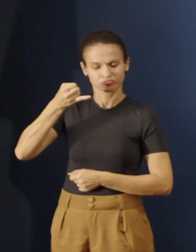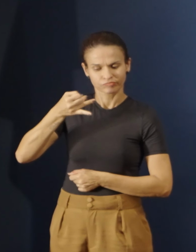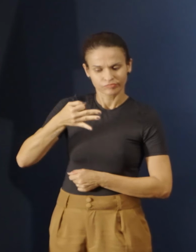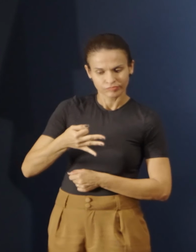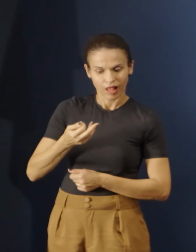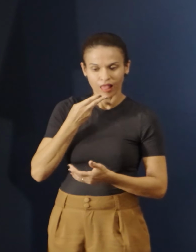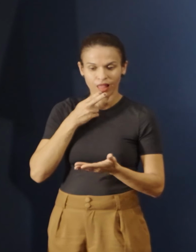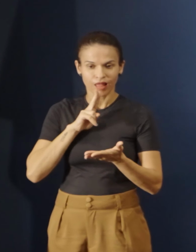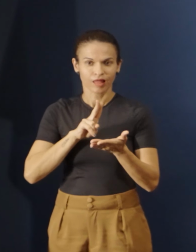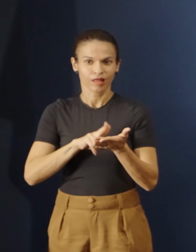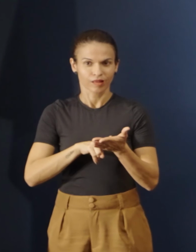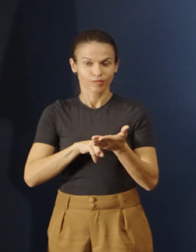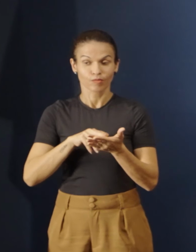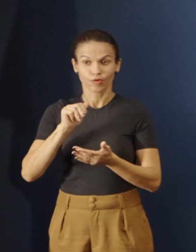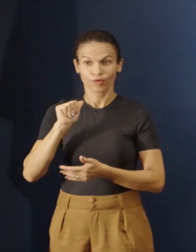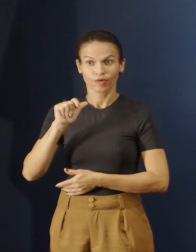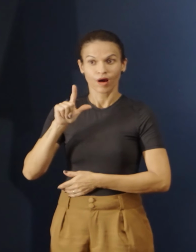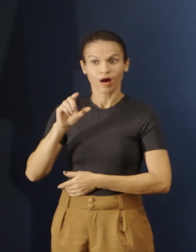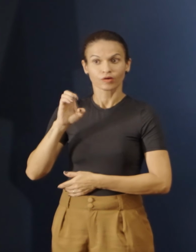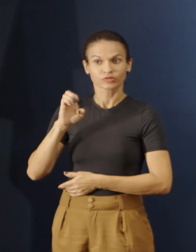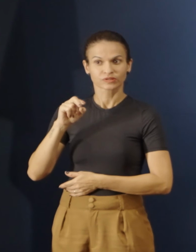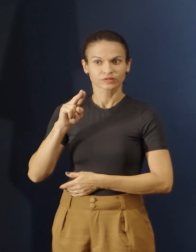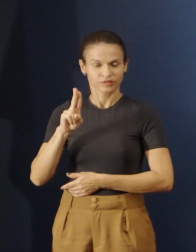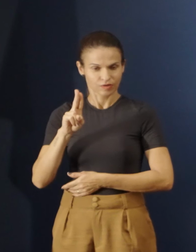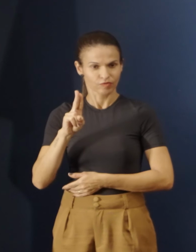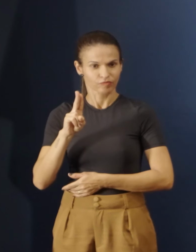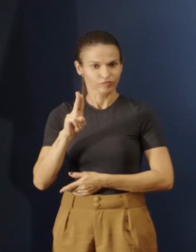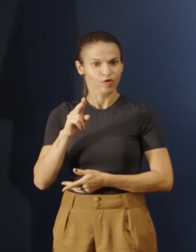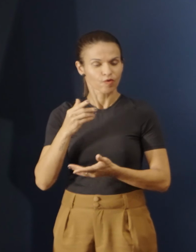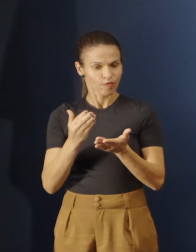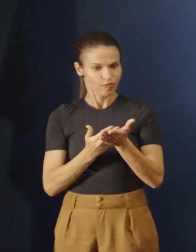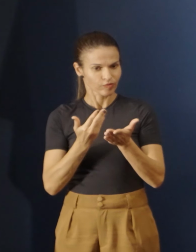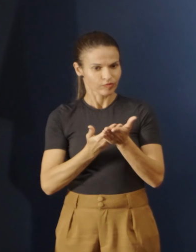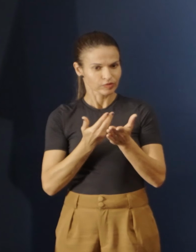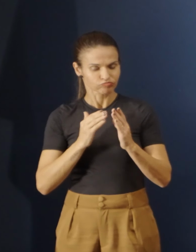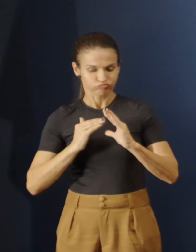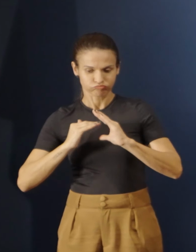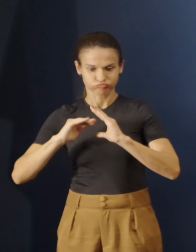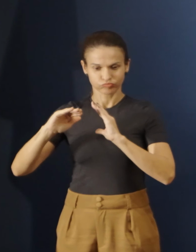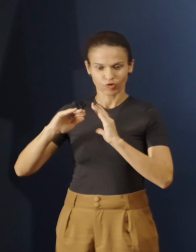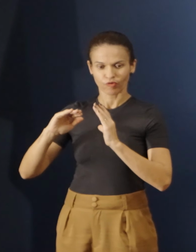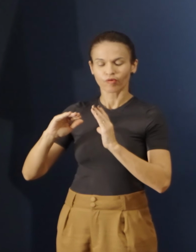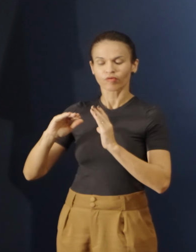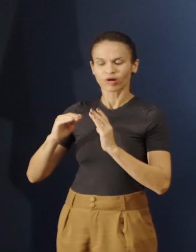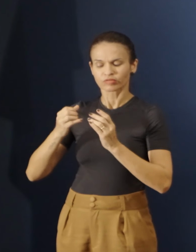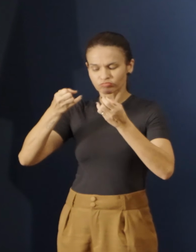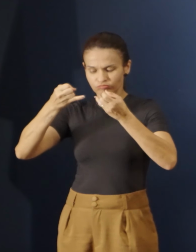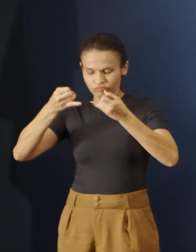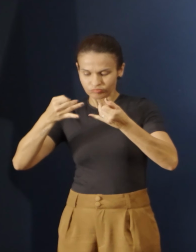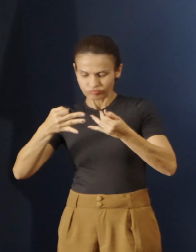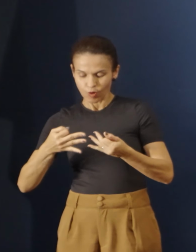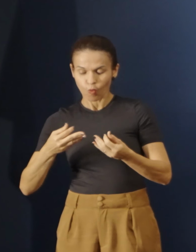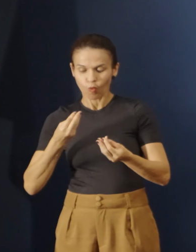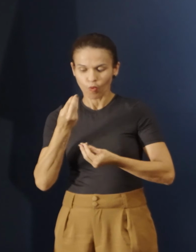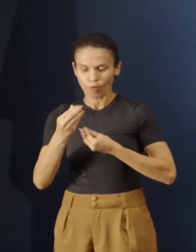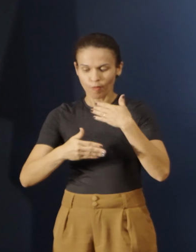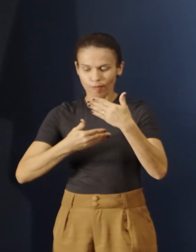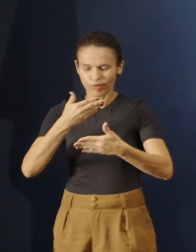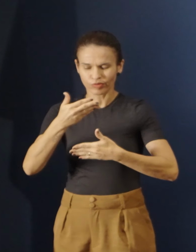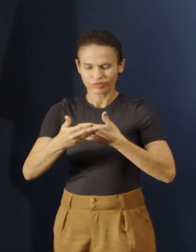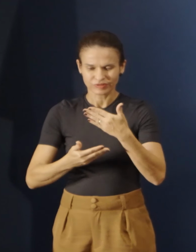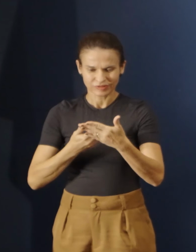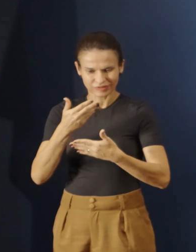nas cartas para o Dr. Alceu, que é um livro que eu publiquei pela editora Vozes, com toda essa correspondência, vai narrando com minúcias o processo de tortura